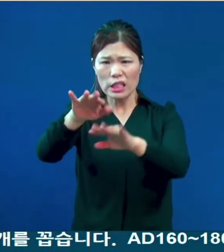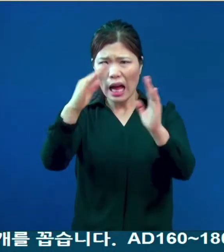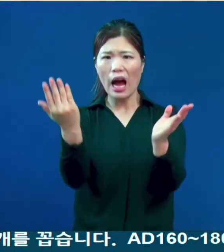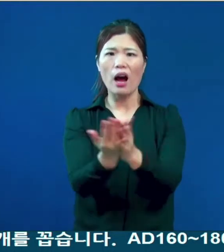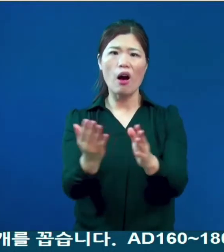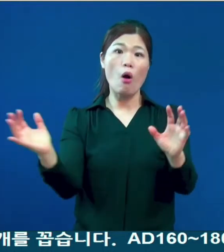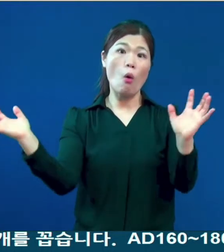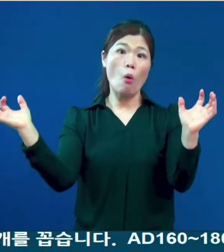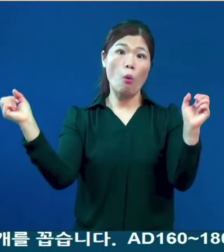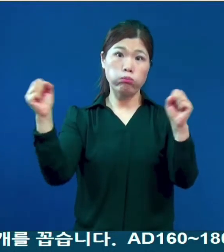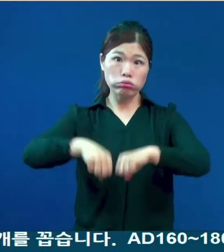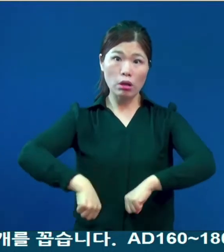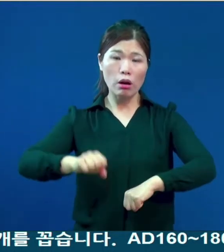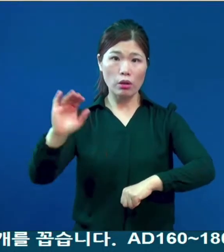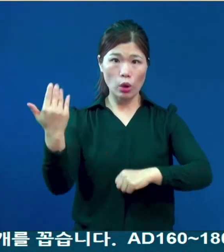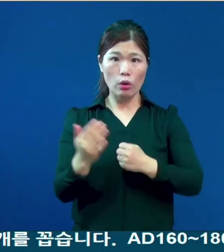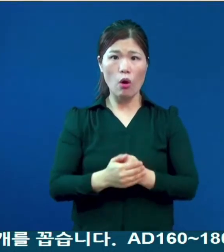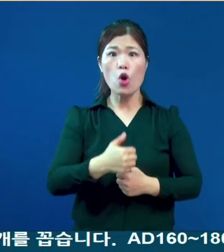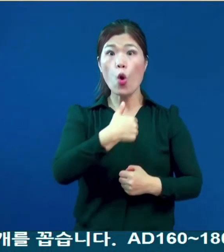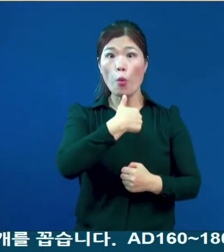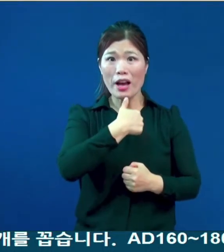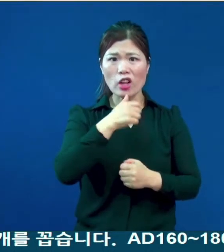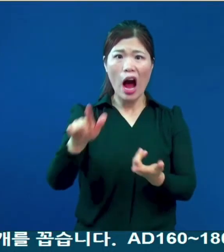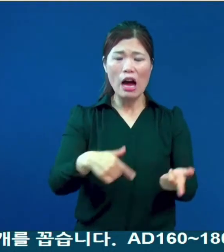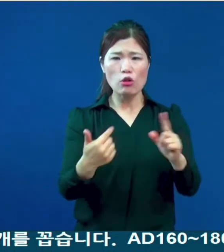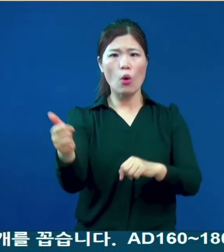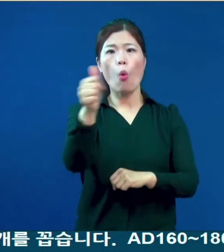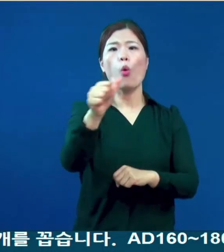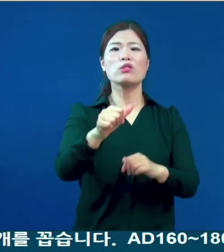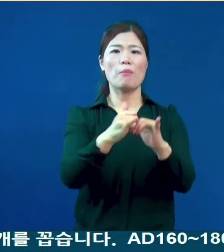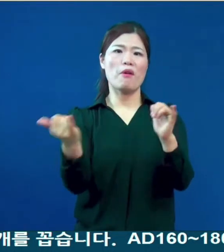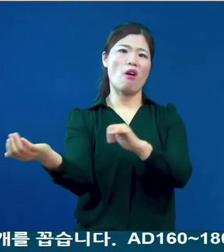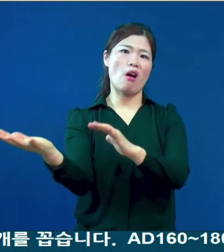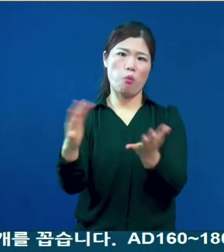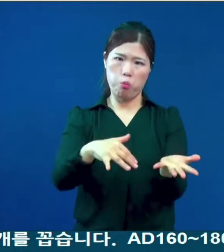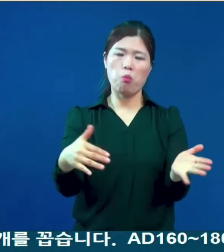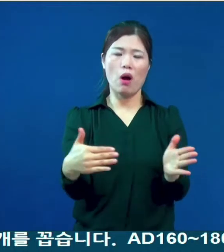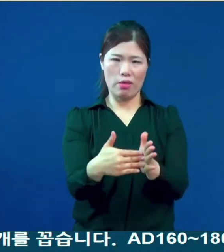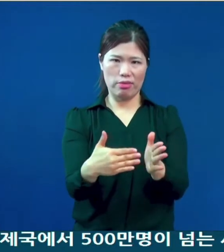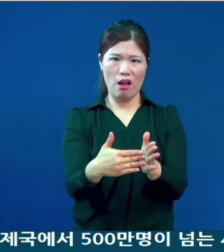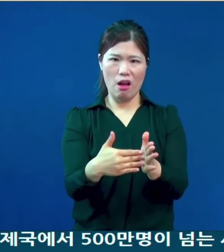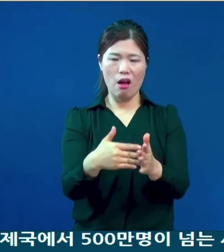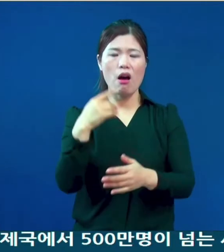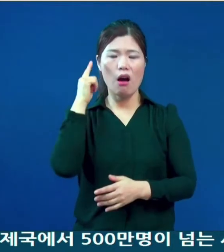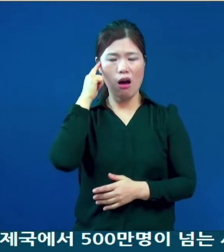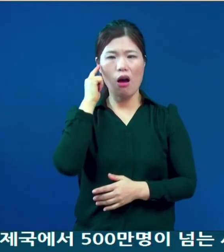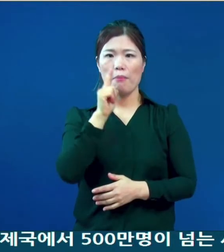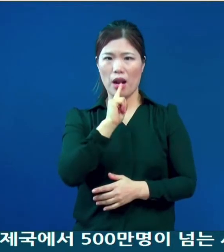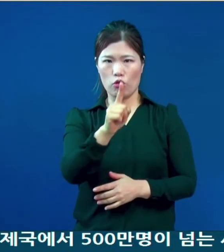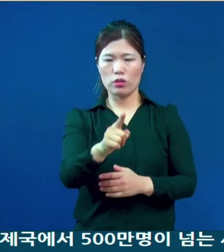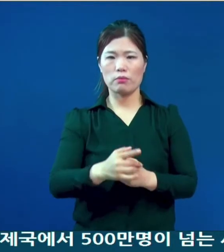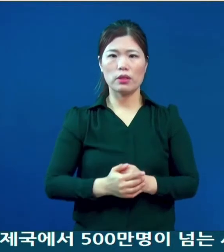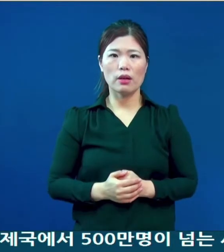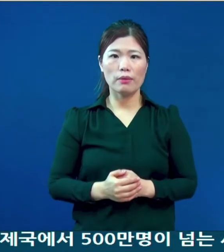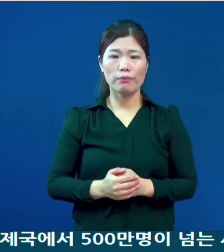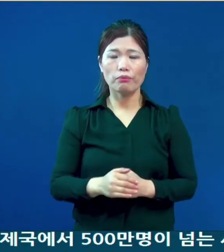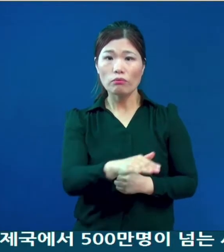당시 로마에선 하루에 5,000명 이상이 사망한 것으로 추정을 하고 있습니다. 그런데